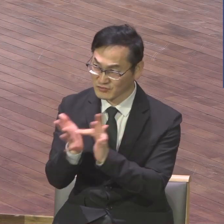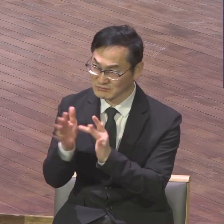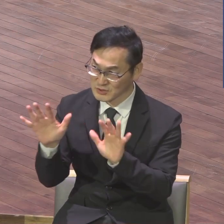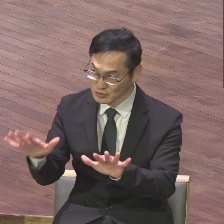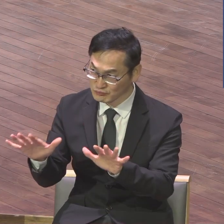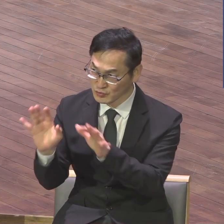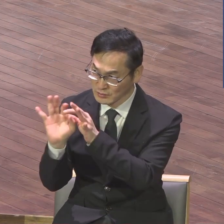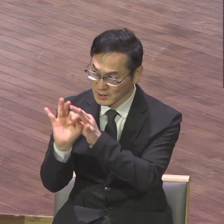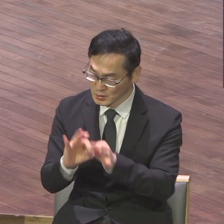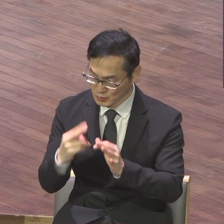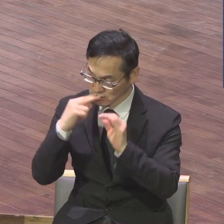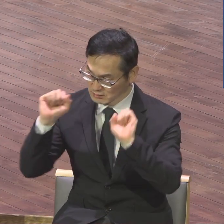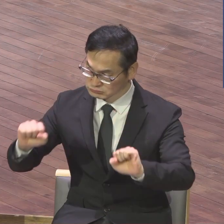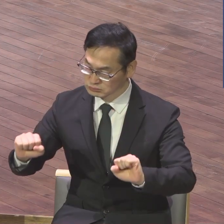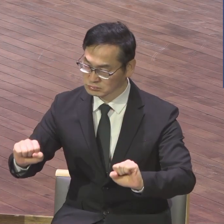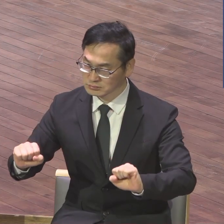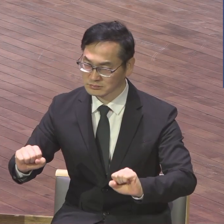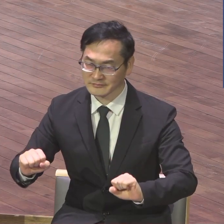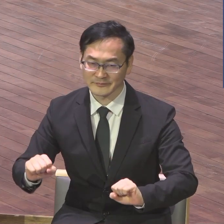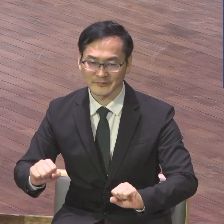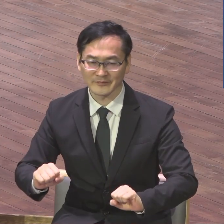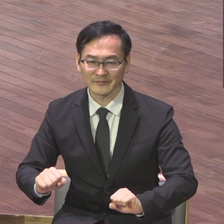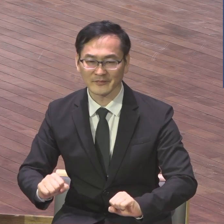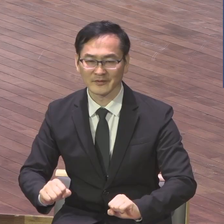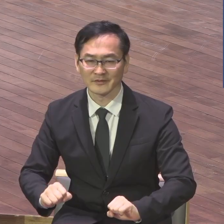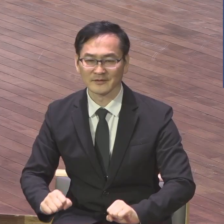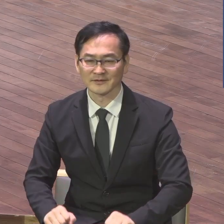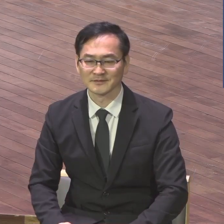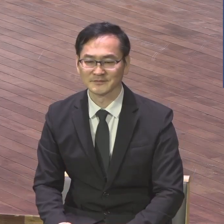예수님은 지금 살아 계십니다.